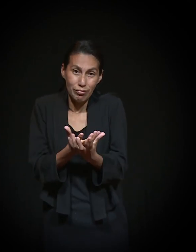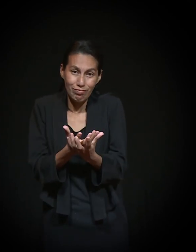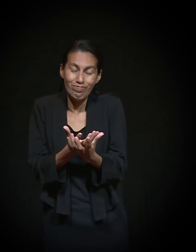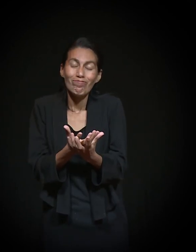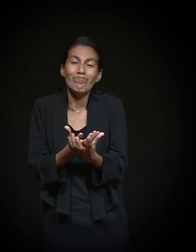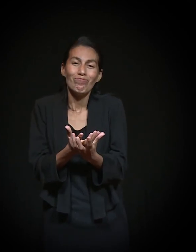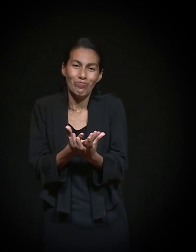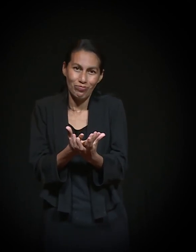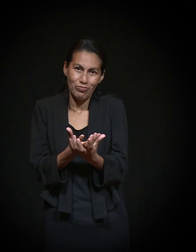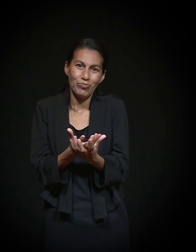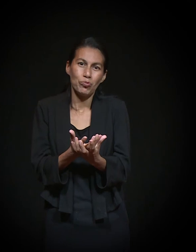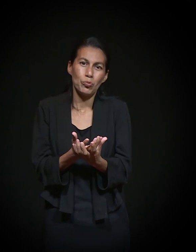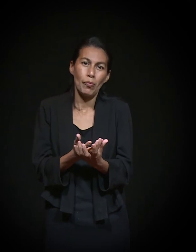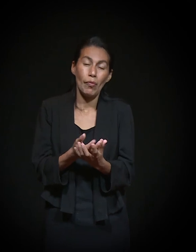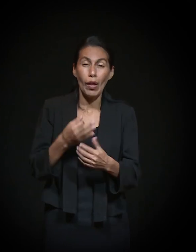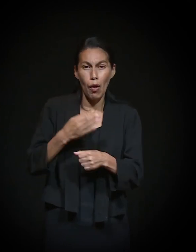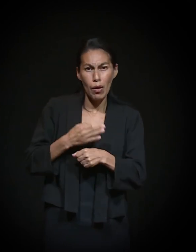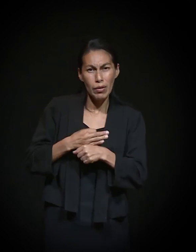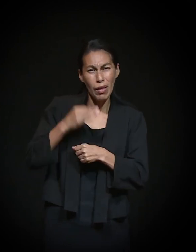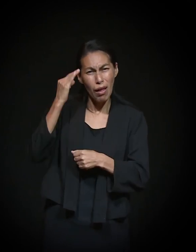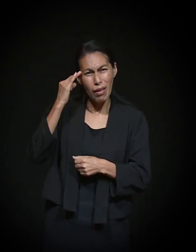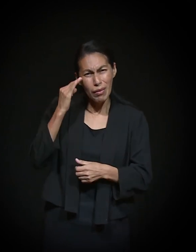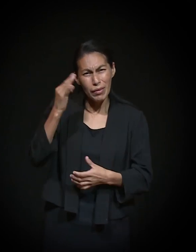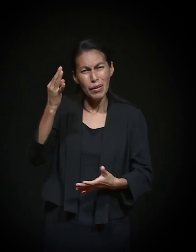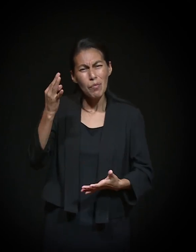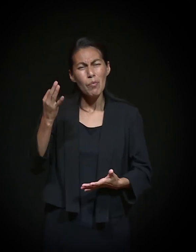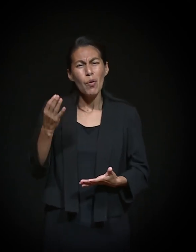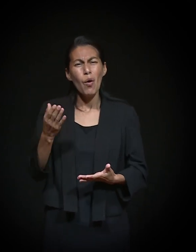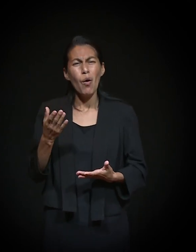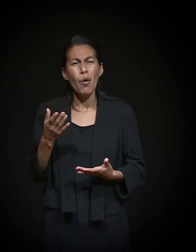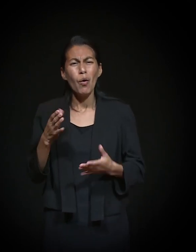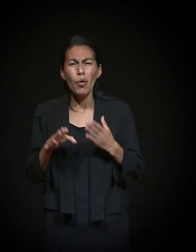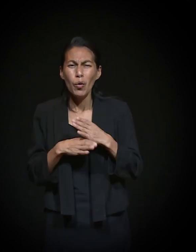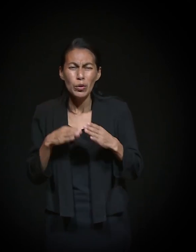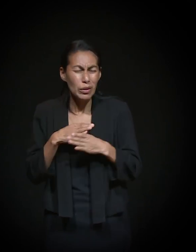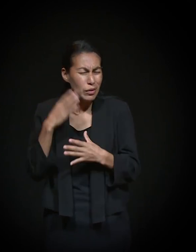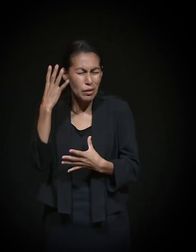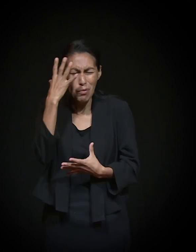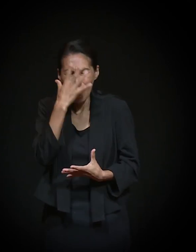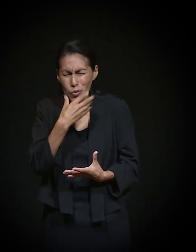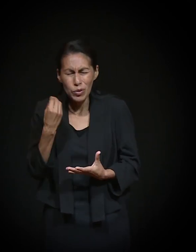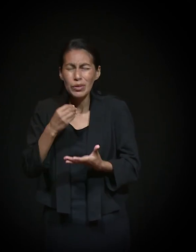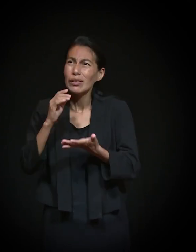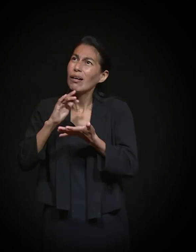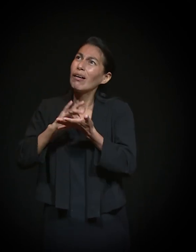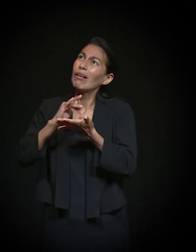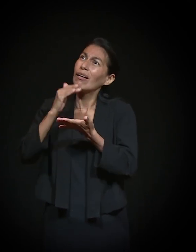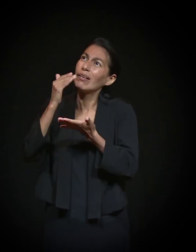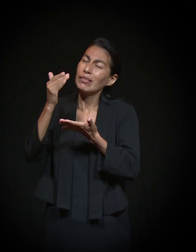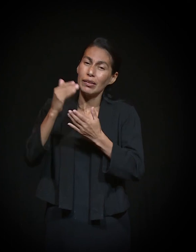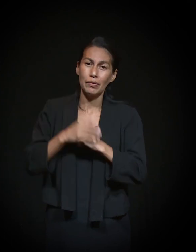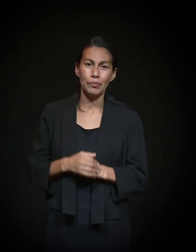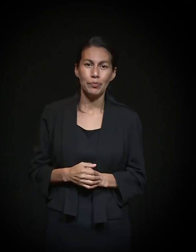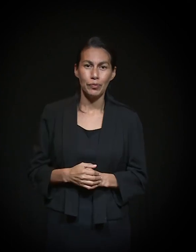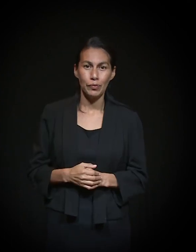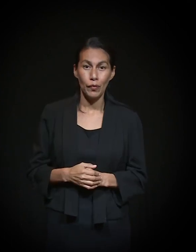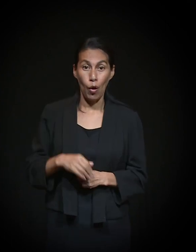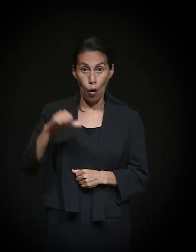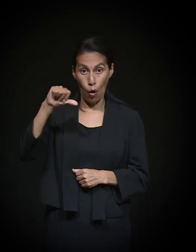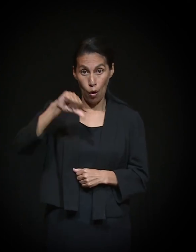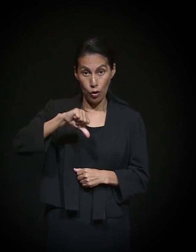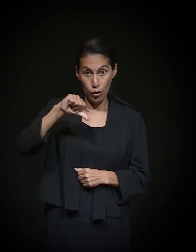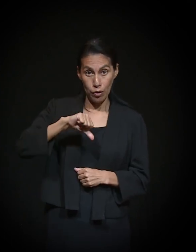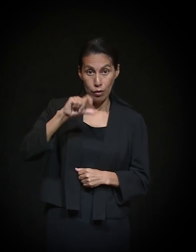Durante ese tiempo tenemos cosas maravillosas que agradecer a Dios. Una de ellas es que este